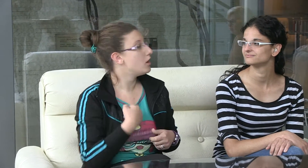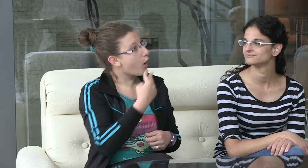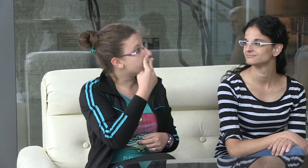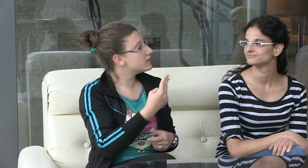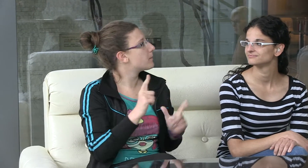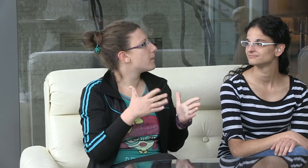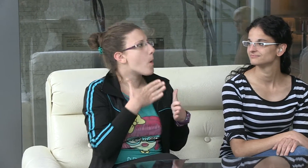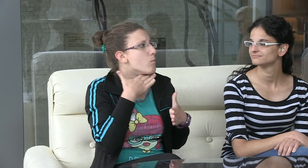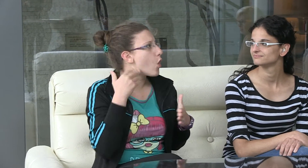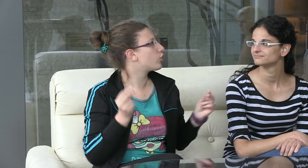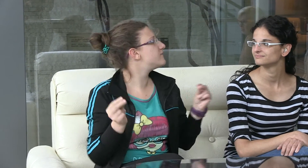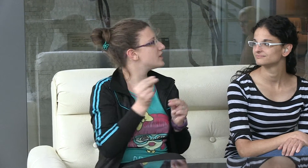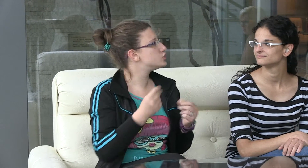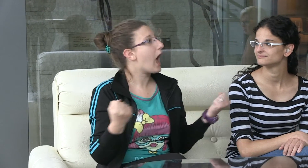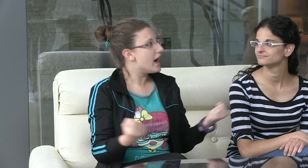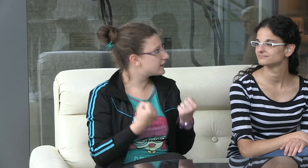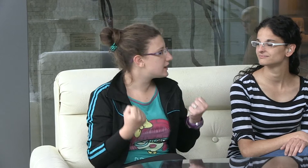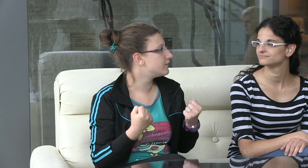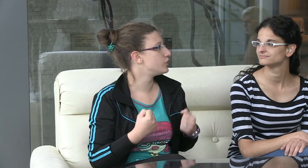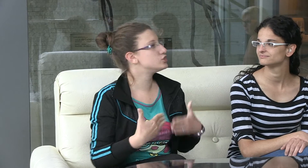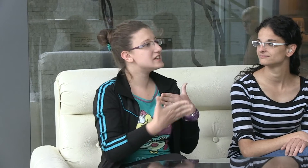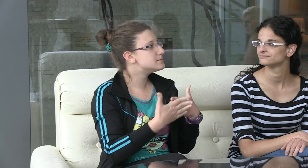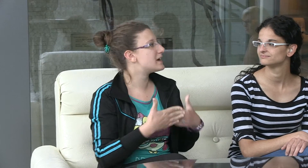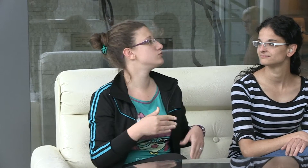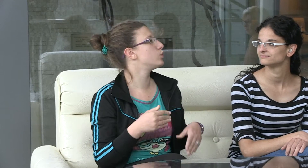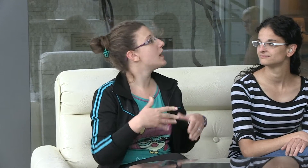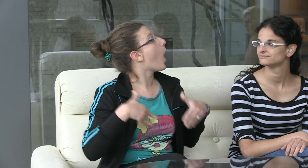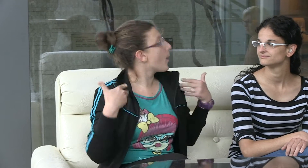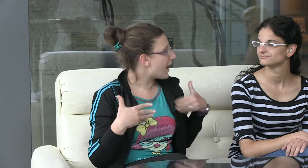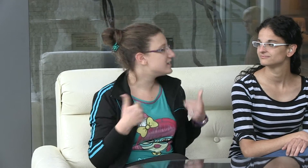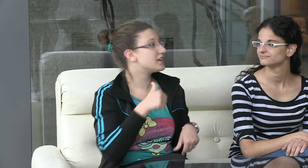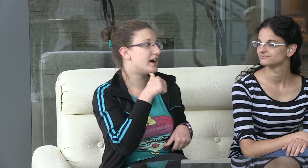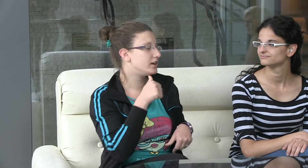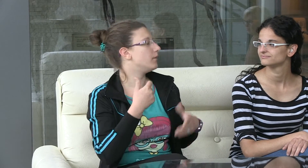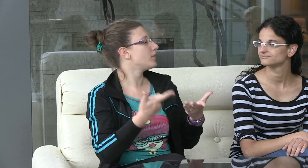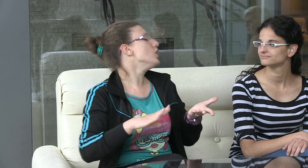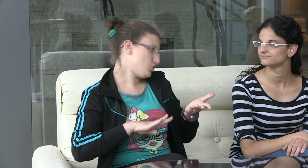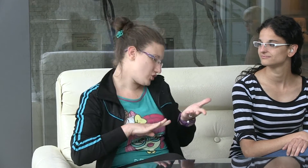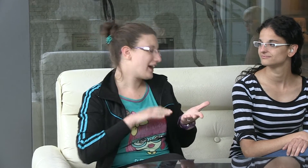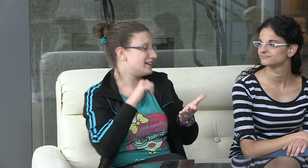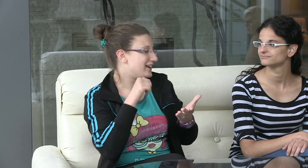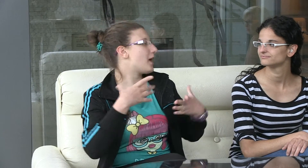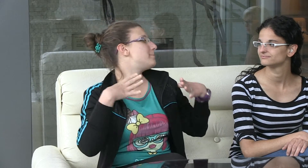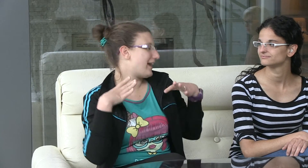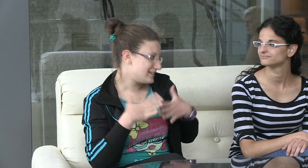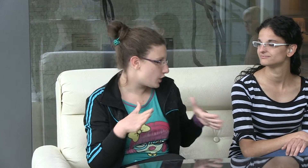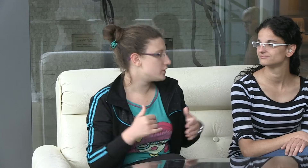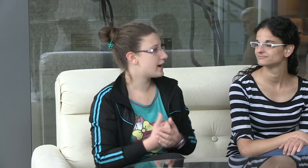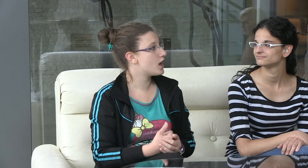Bila sam u udruženju Gluvih Kragujevac. Ima mnogo više aktivnosti između i saradnje između